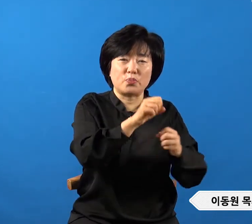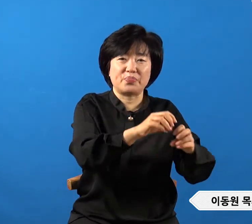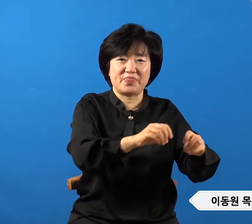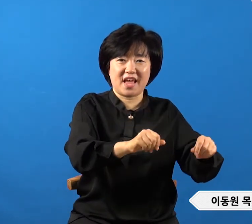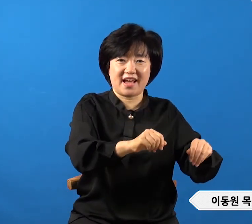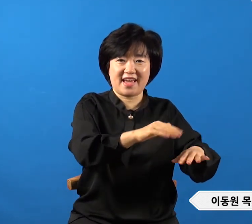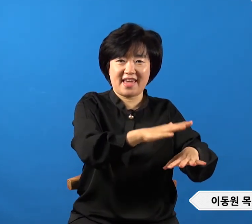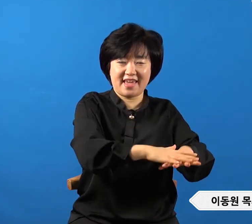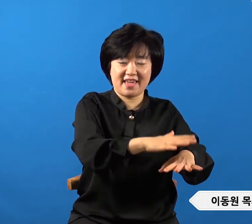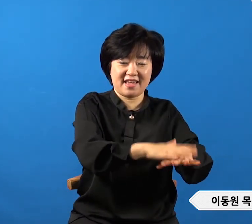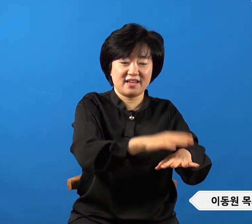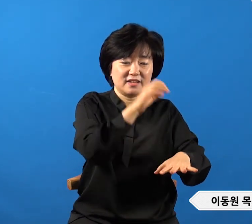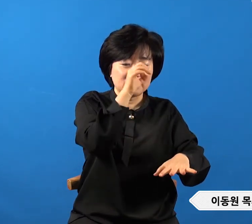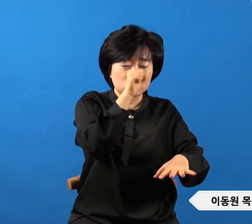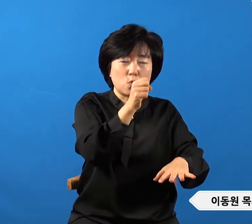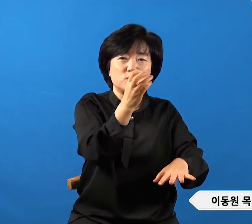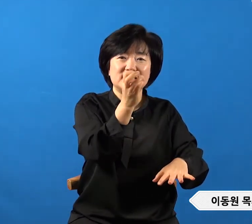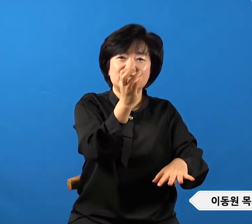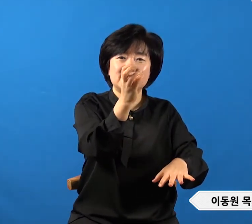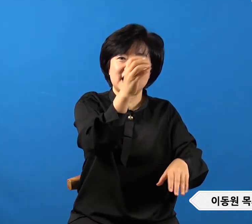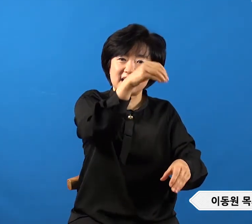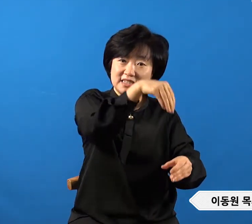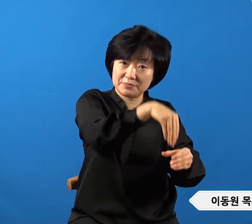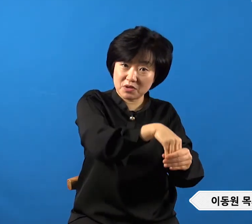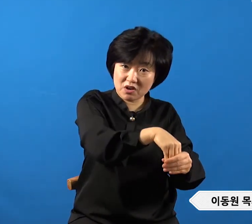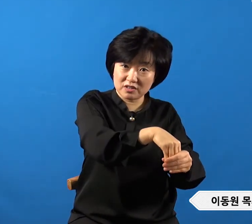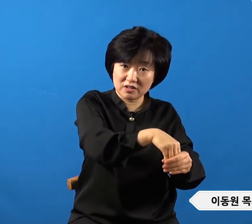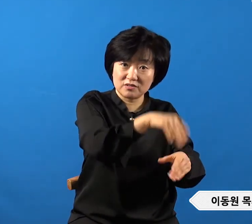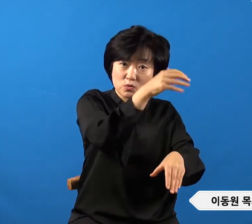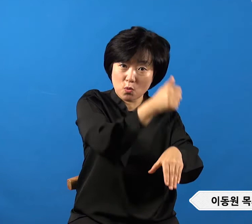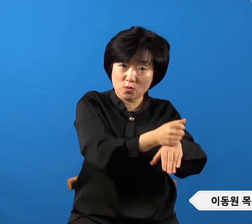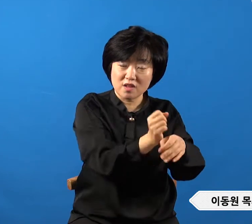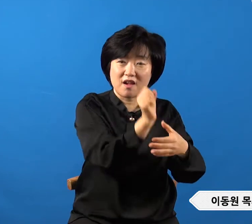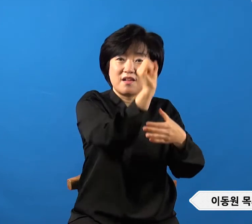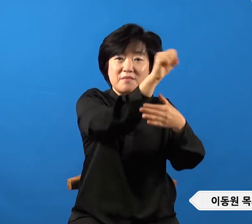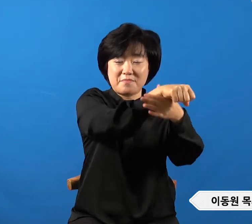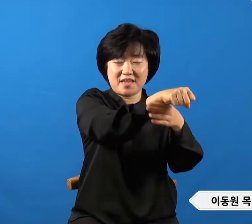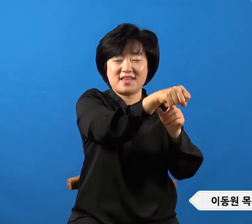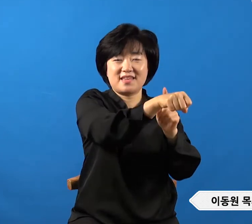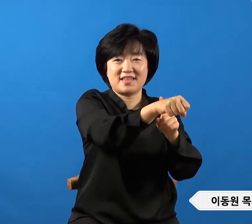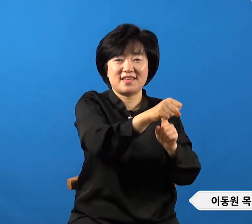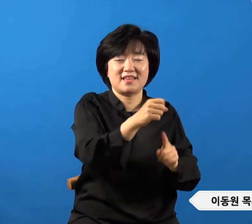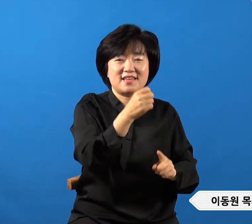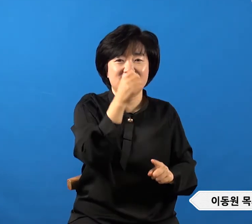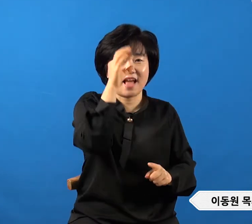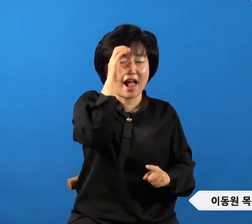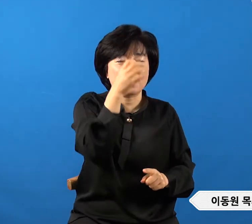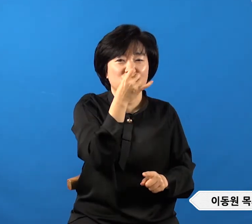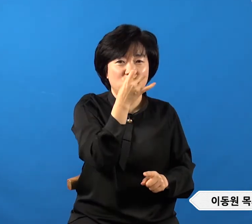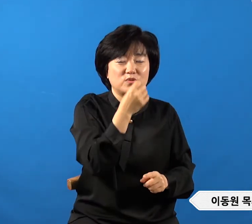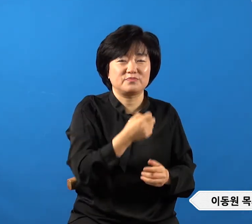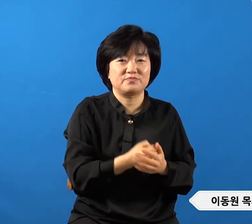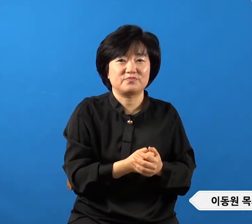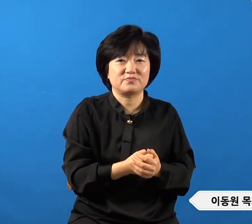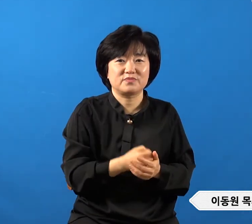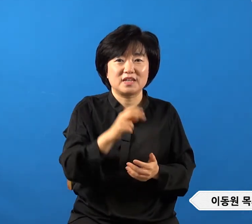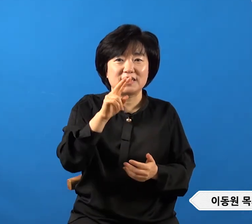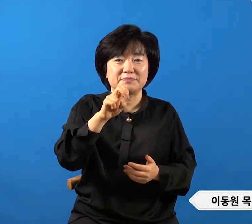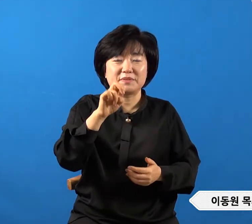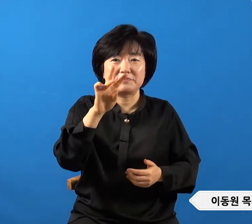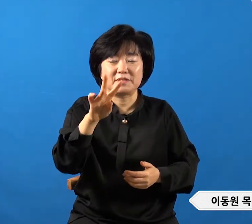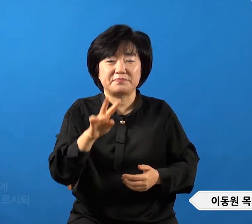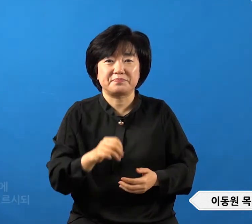땅에 좋은 씨가 떨어진 결과물, 그것이 바로 알곡입니다. 본문의 24절은